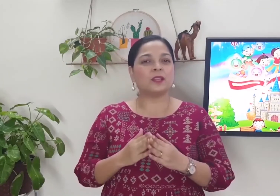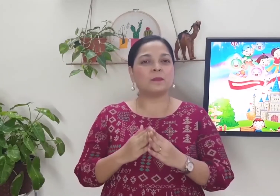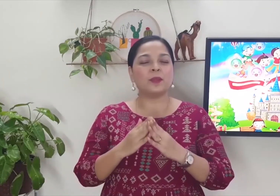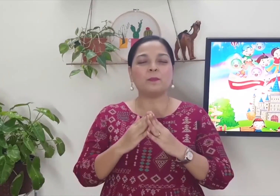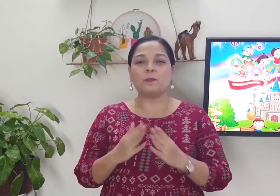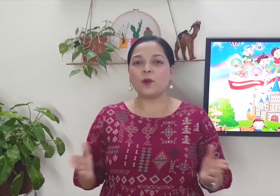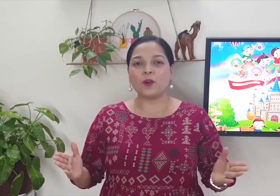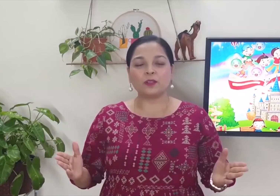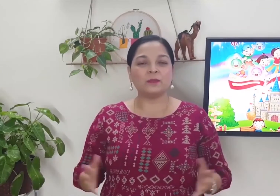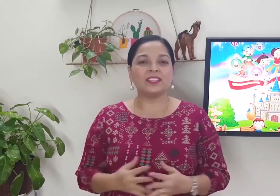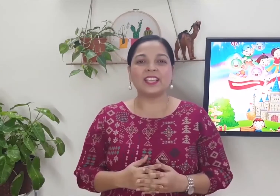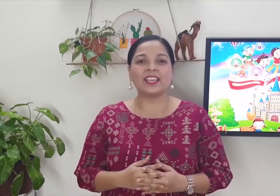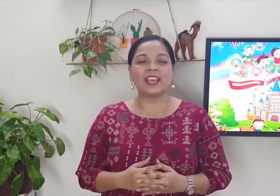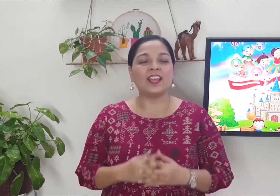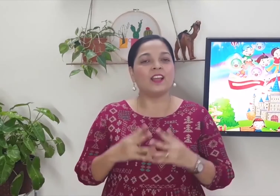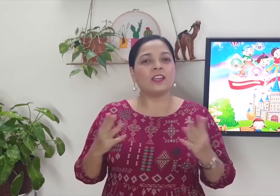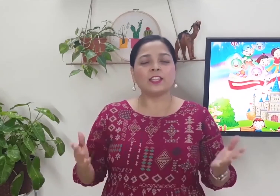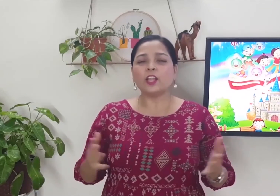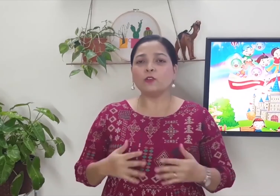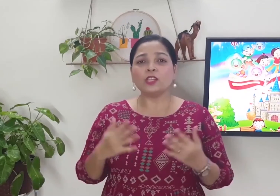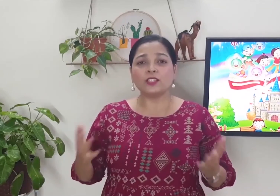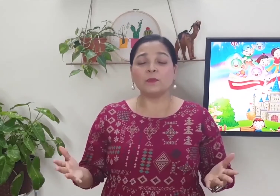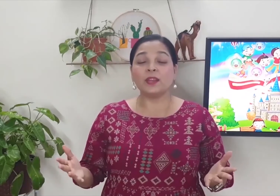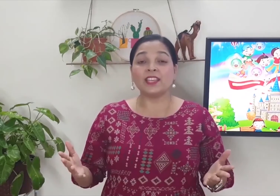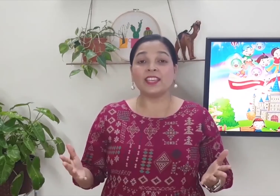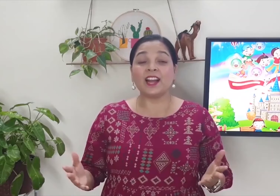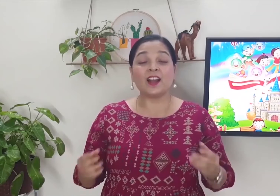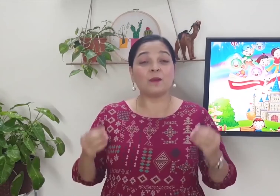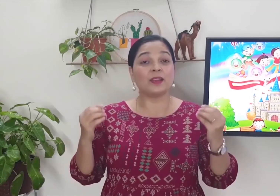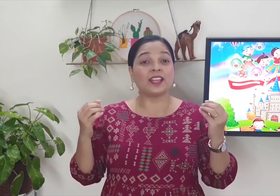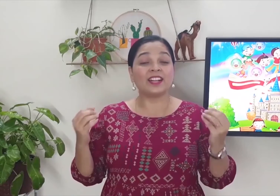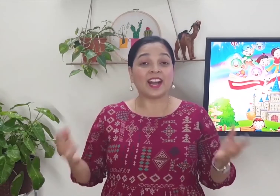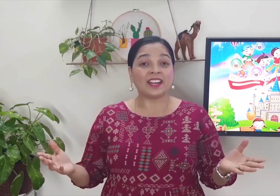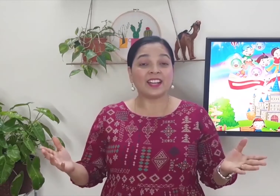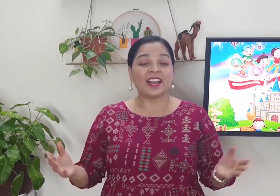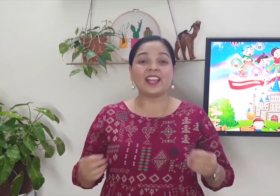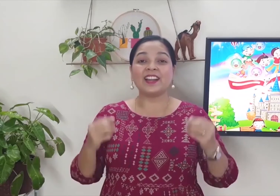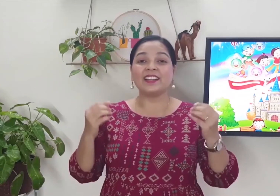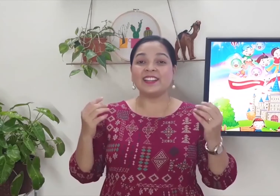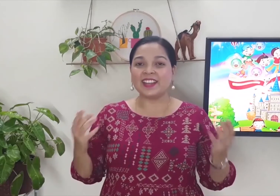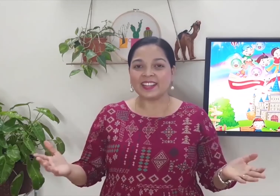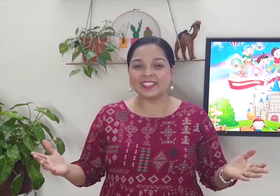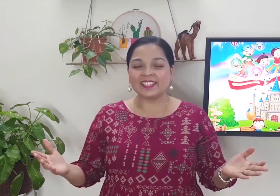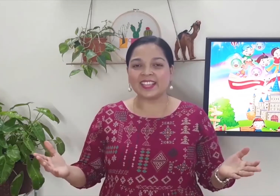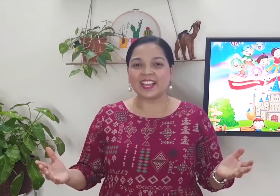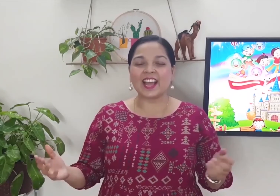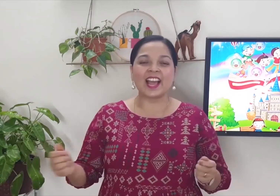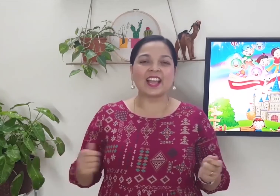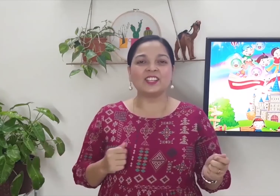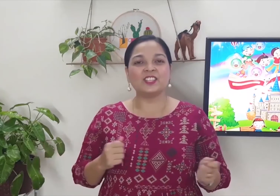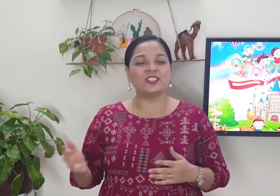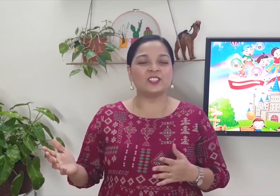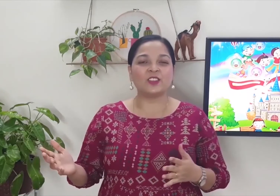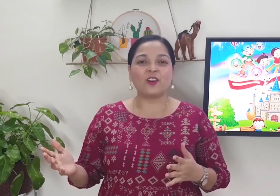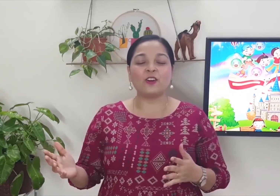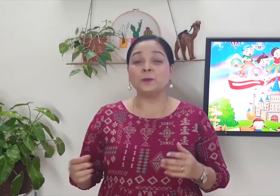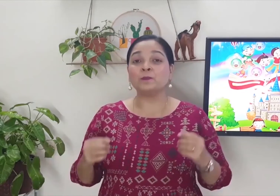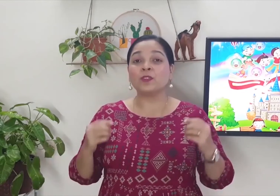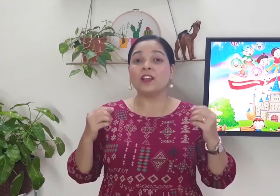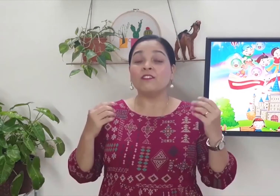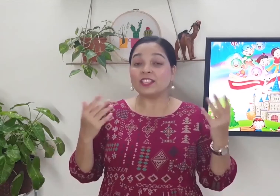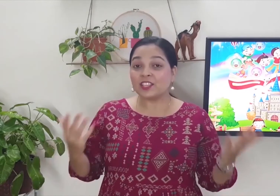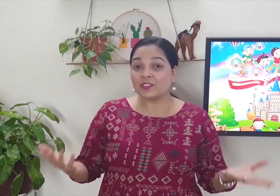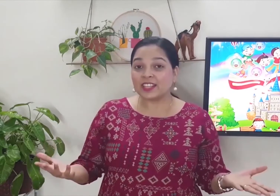आज एकदमै रमाइलो गर्नुभएको छ। आज हामीले भजन गायौं, डान्स गर्यौं, एक्सन सङ गर्यौं,